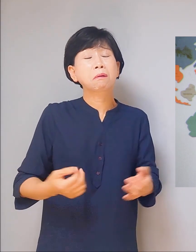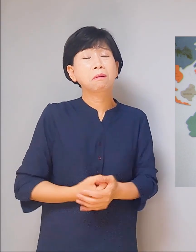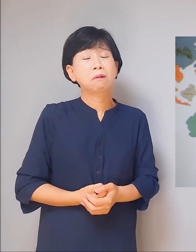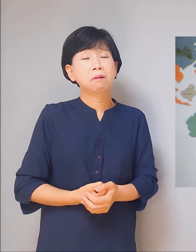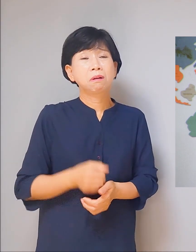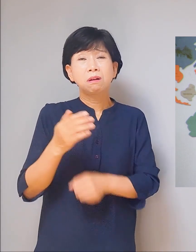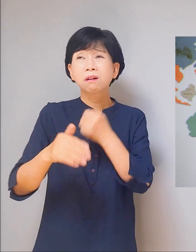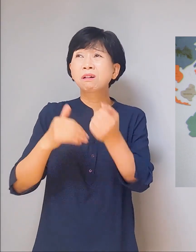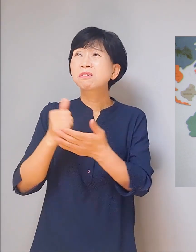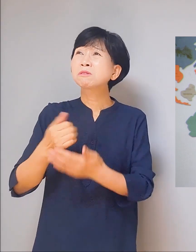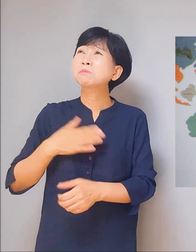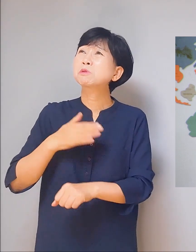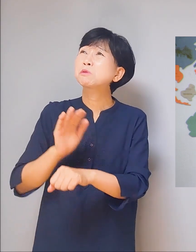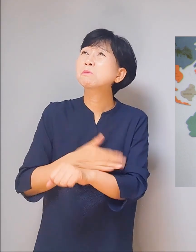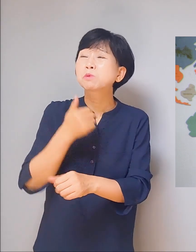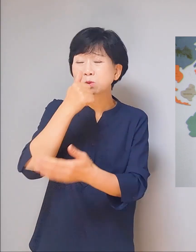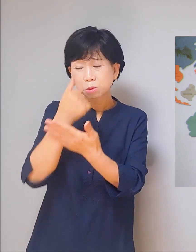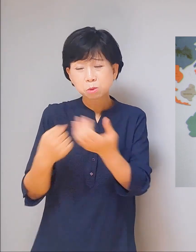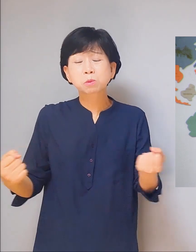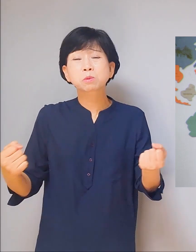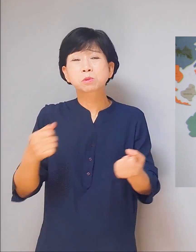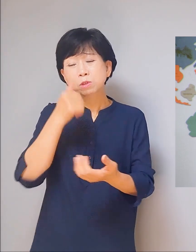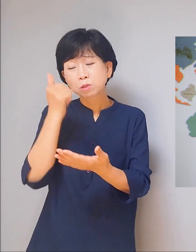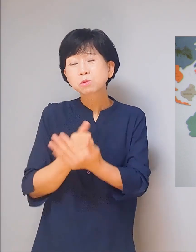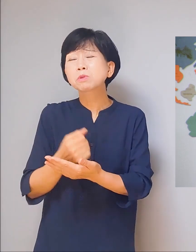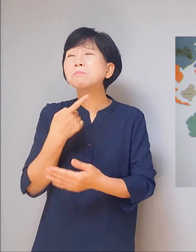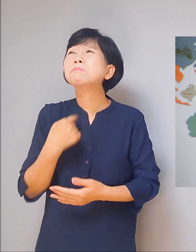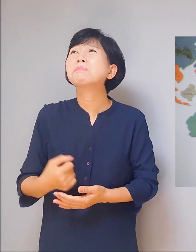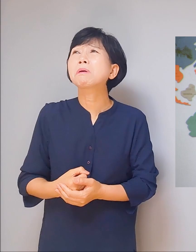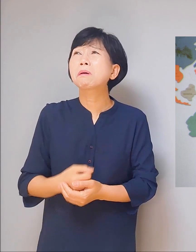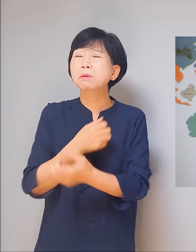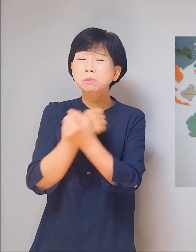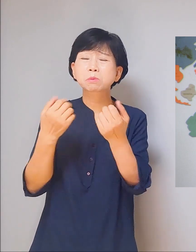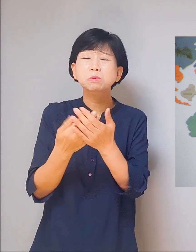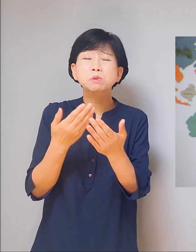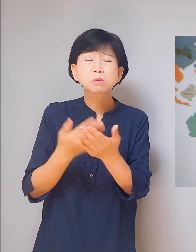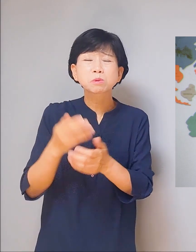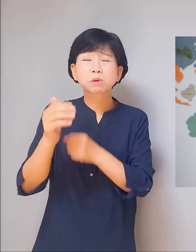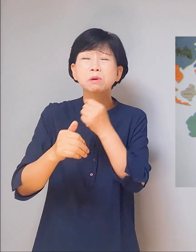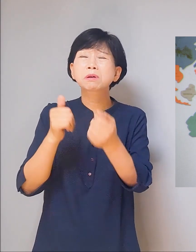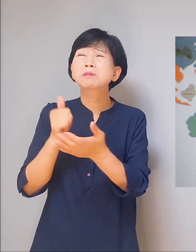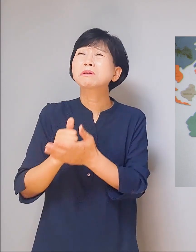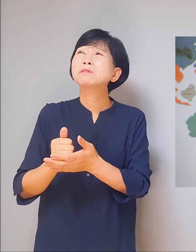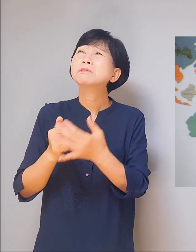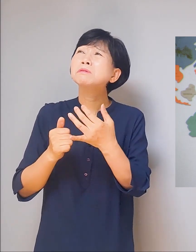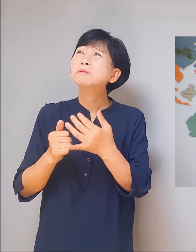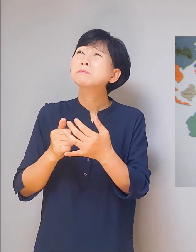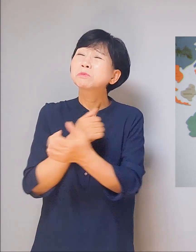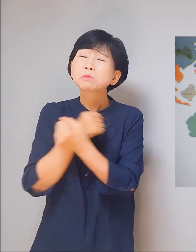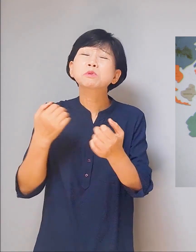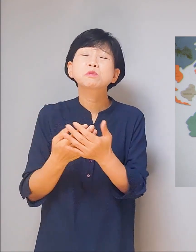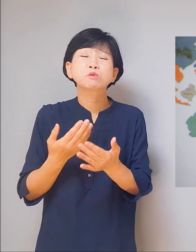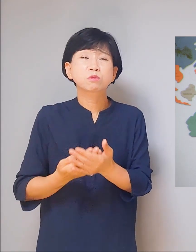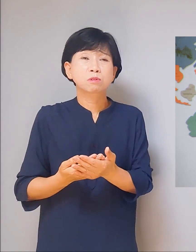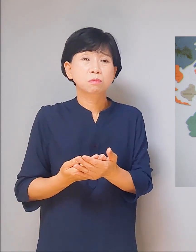용서해 주세요. 하나님 저 용서해 줄 거죠? 저 하나님의 자녀잖아요. 그리고 또 한 주를 보내는 거죠.